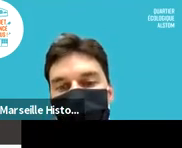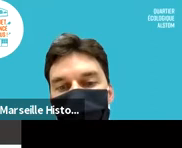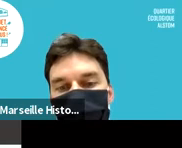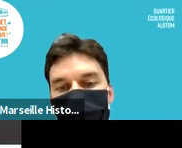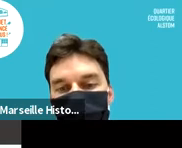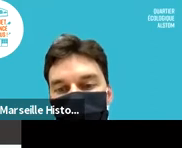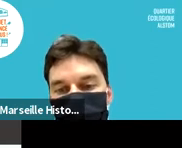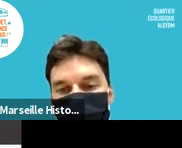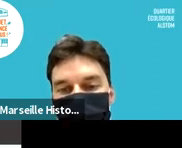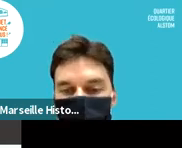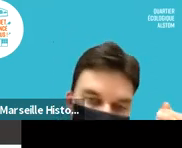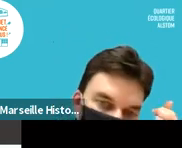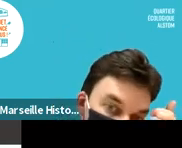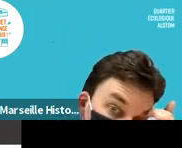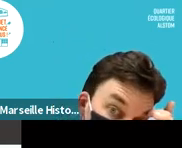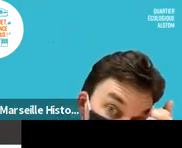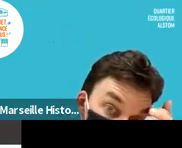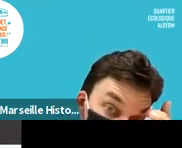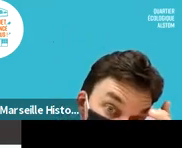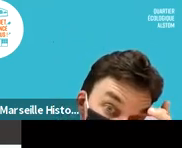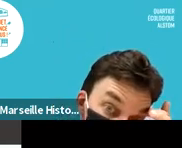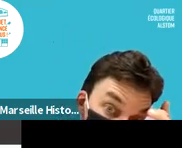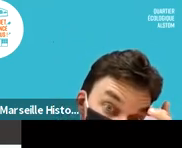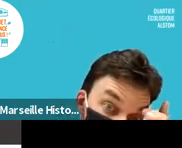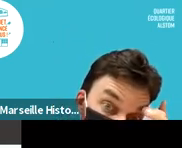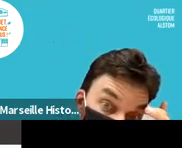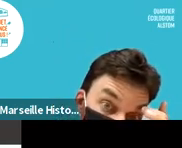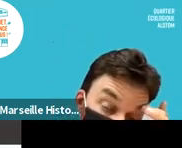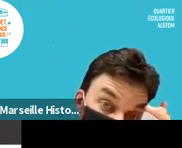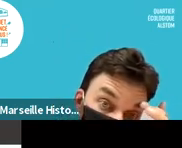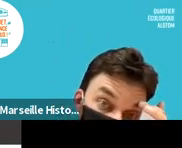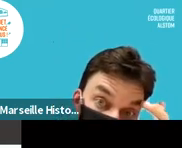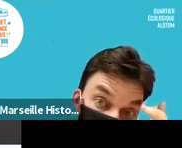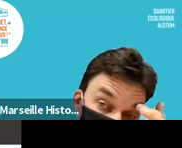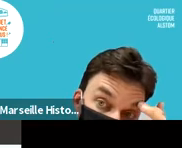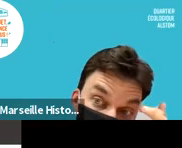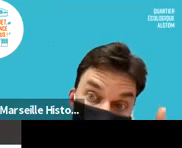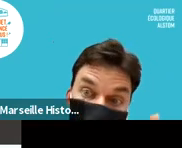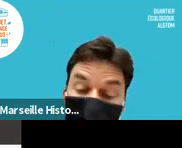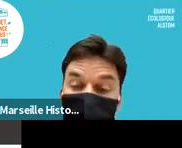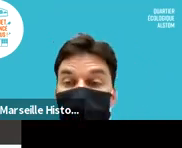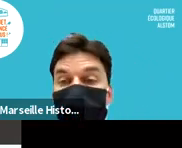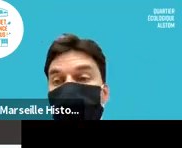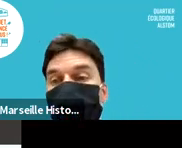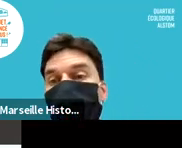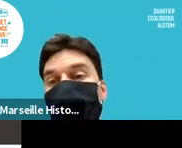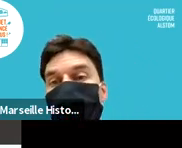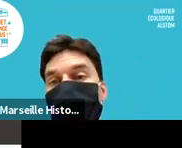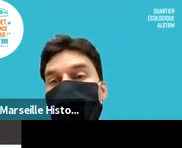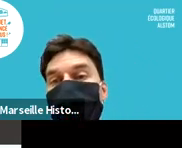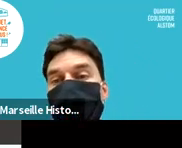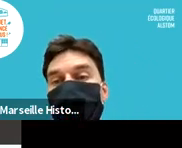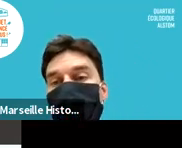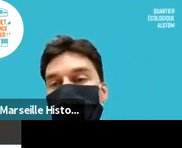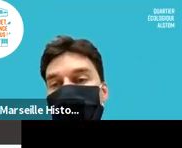où on retrouve cette population de ces quartiers industrieux et industriels, on retrouve